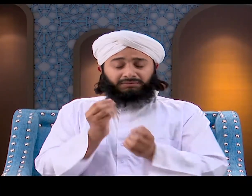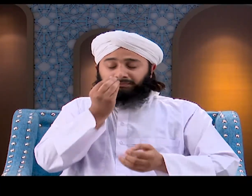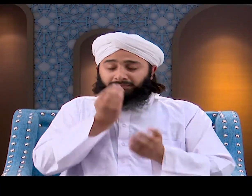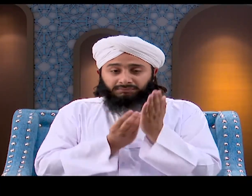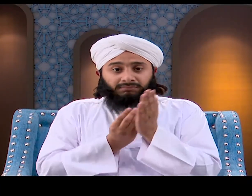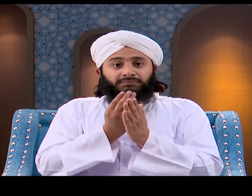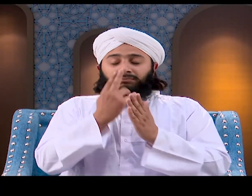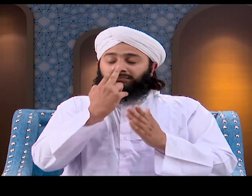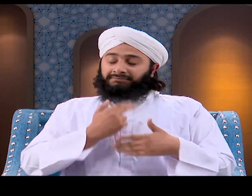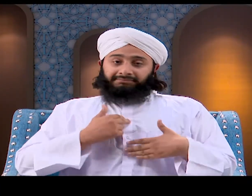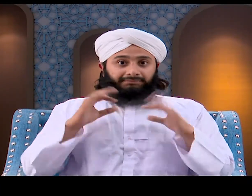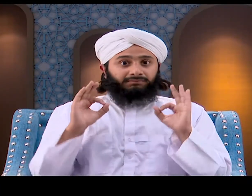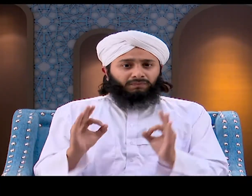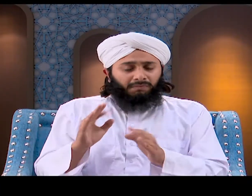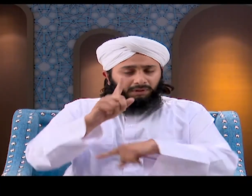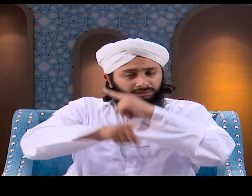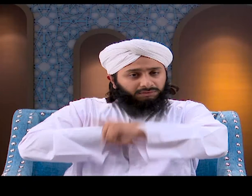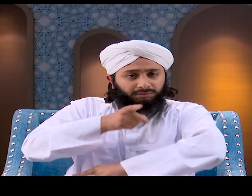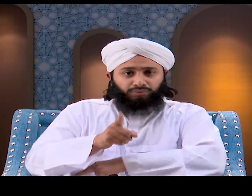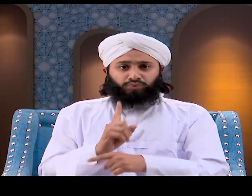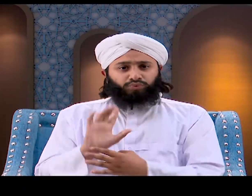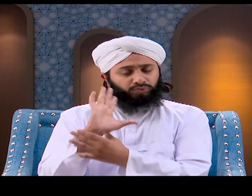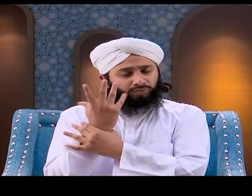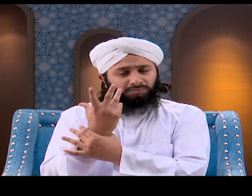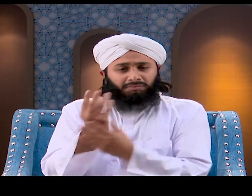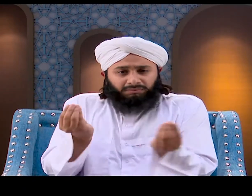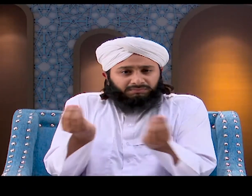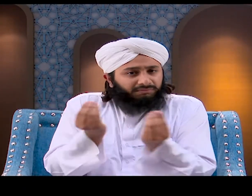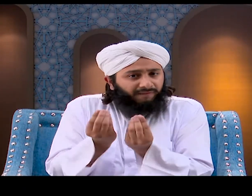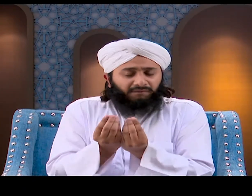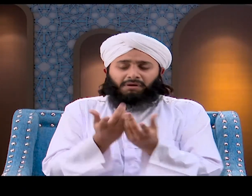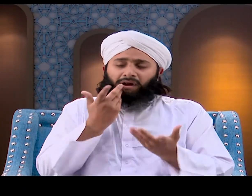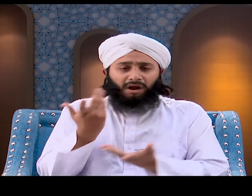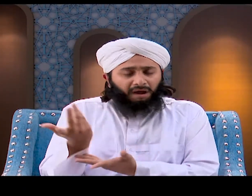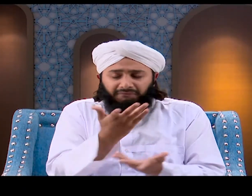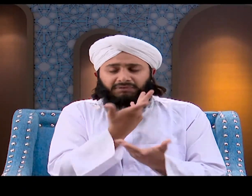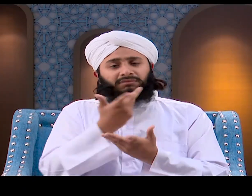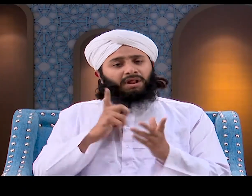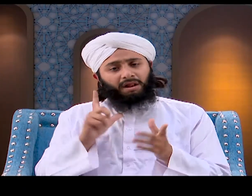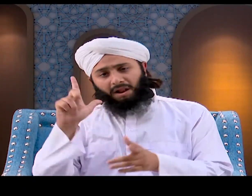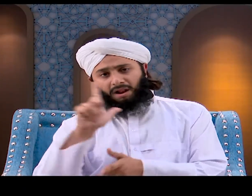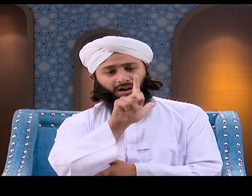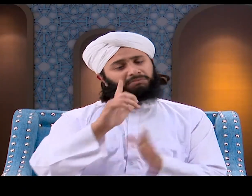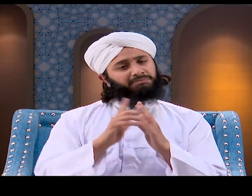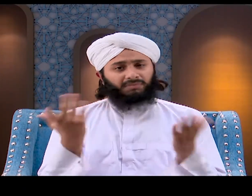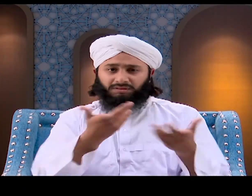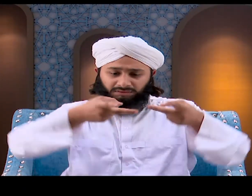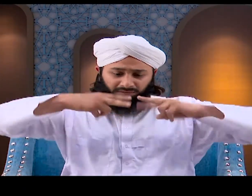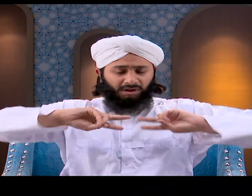بدلے دنیا کی عارضی فانی عیش و عشرت کو اپنا لیا۔ تجھے یہ مشورہ اور تسلی کس نے دی